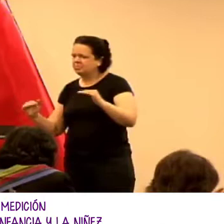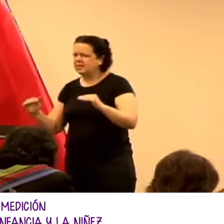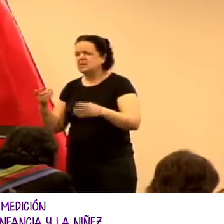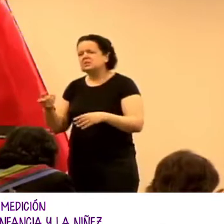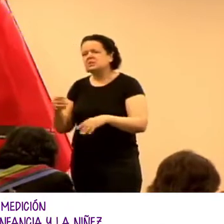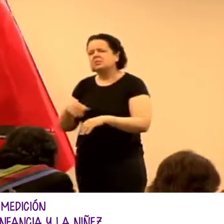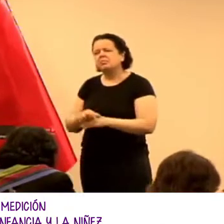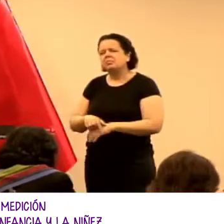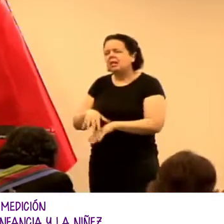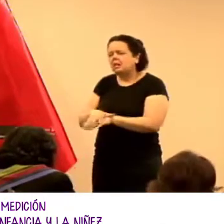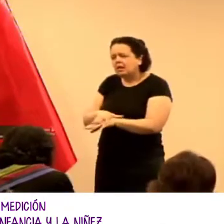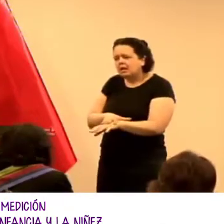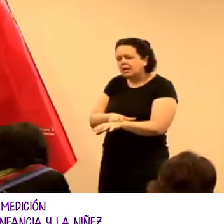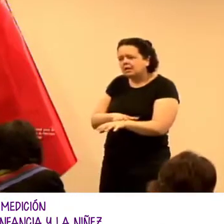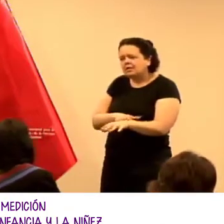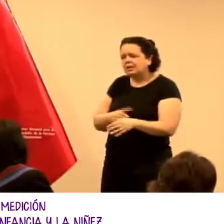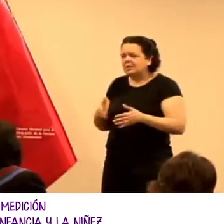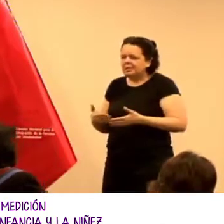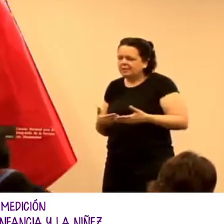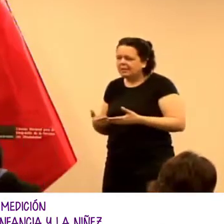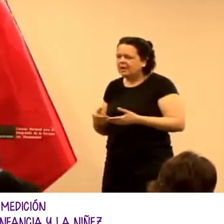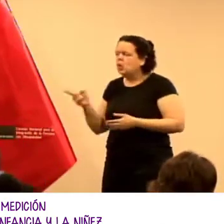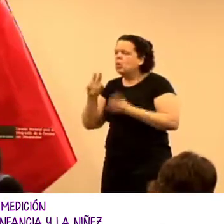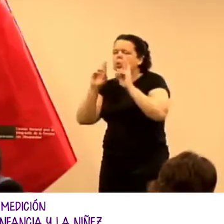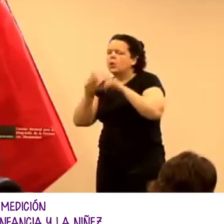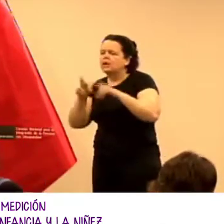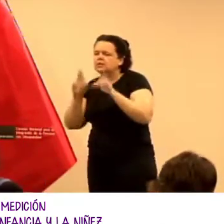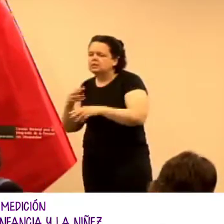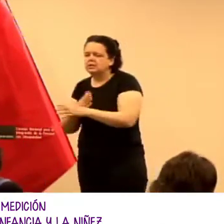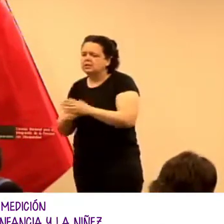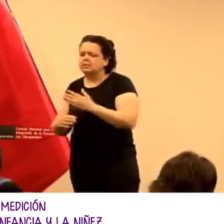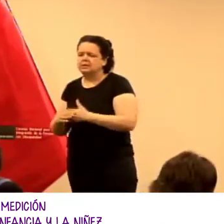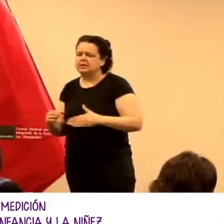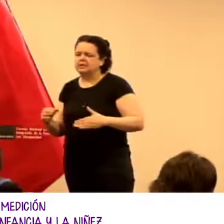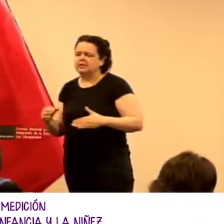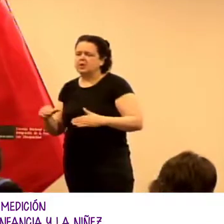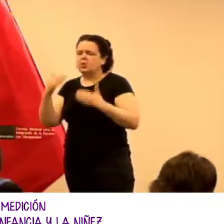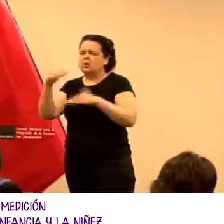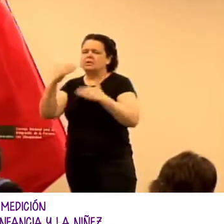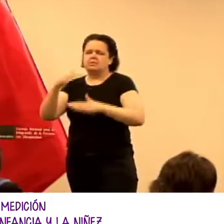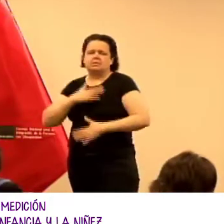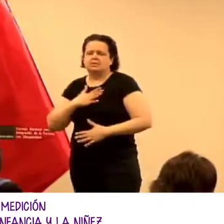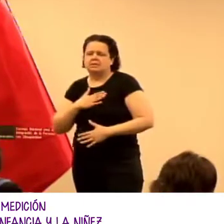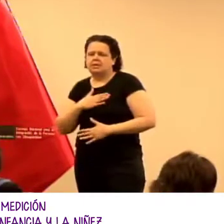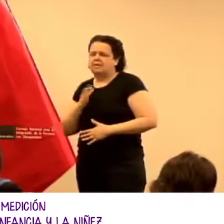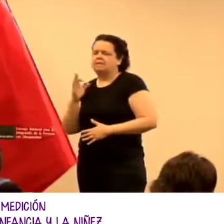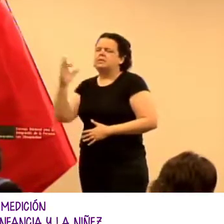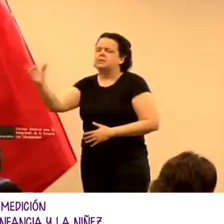desarrollo a muy temprana edad no necesariamente va a resultar en una discapacidad y una limitación funcional de largo